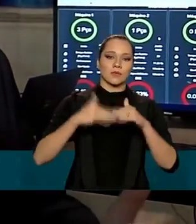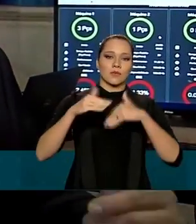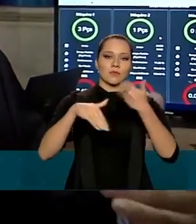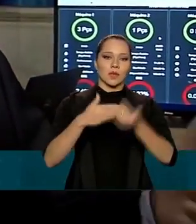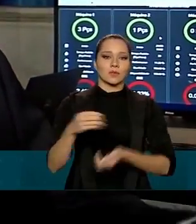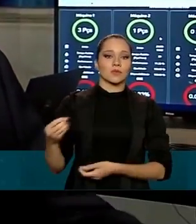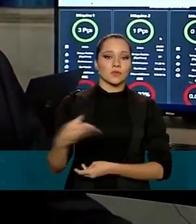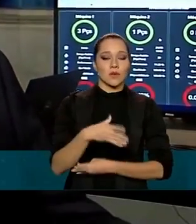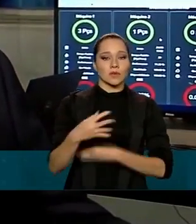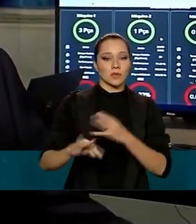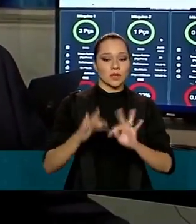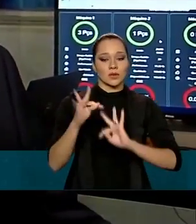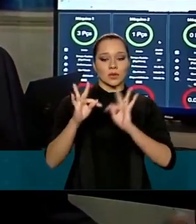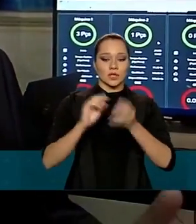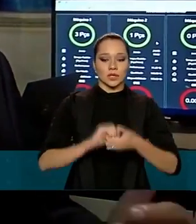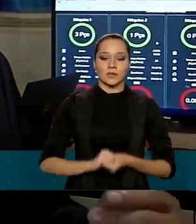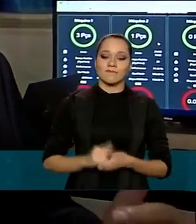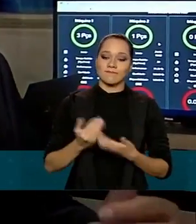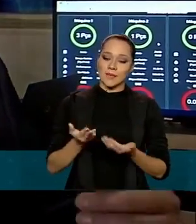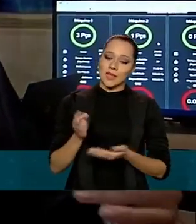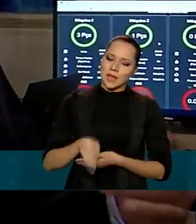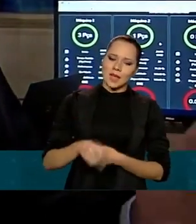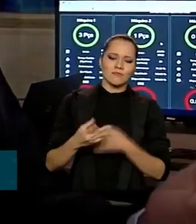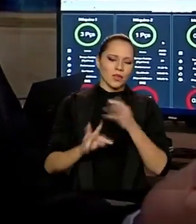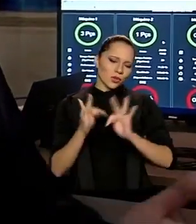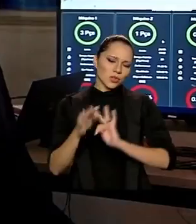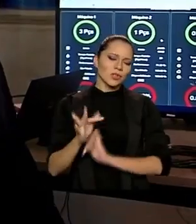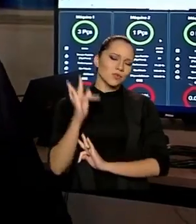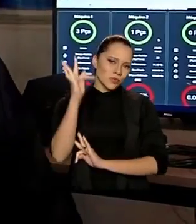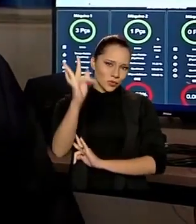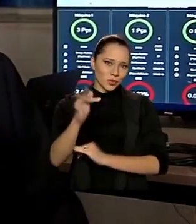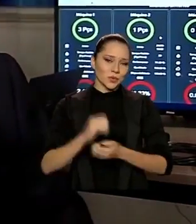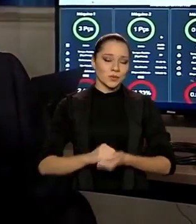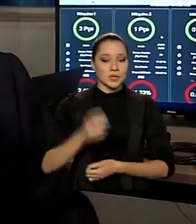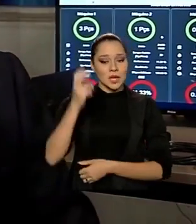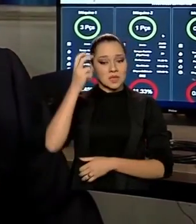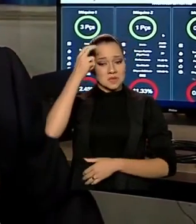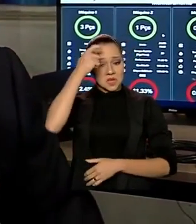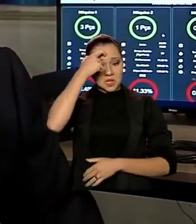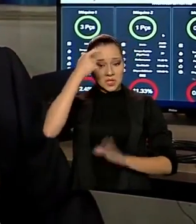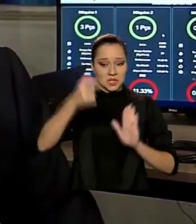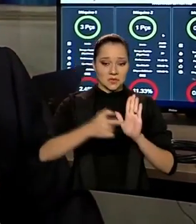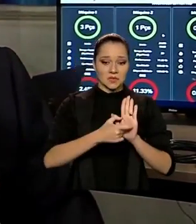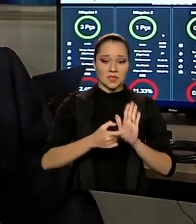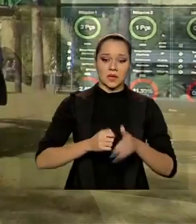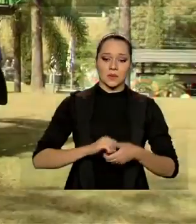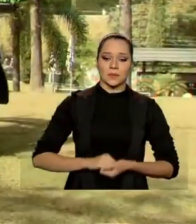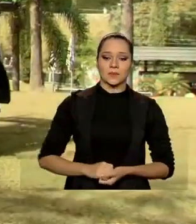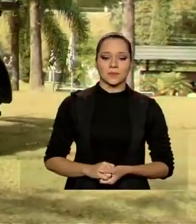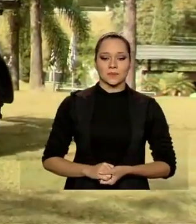de novas tecnologias, vamos chamar assim, tecnologias para o futuro. Isso envolve inteligência artificial.